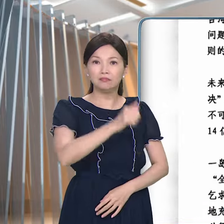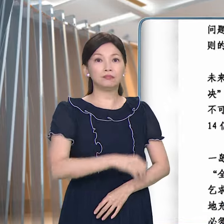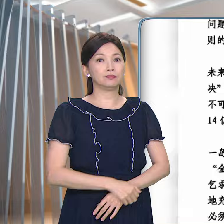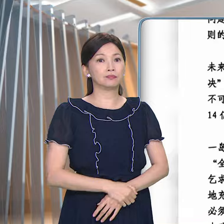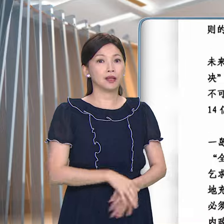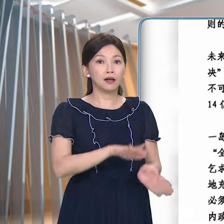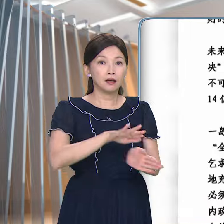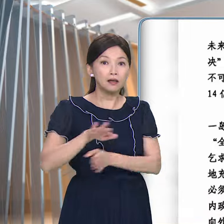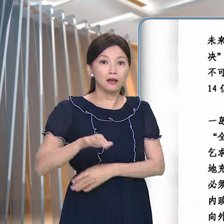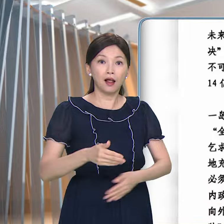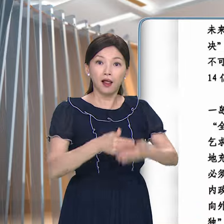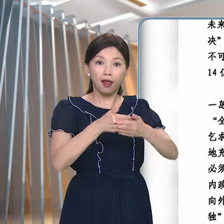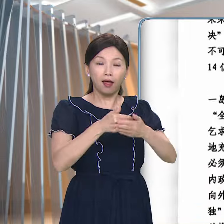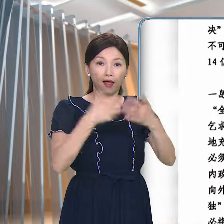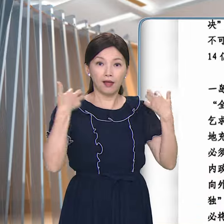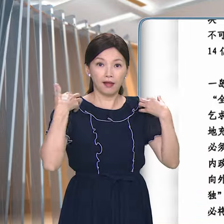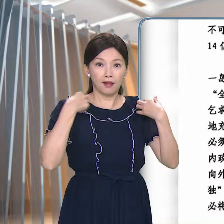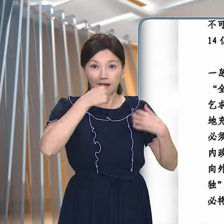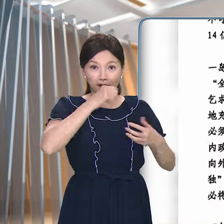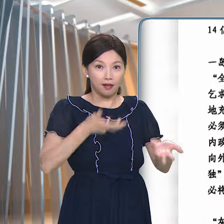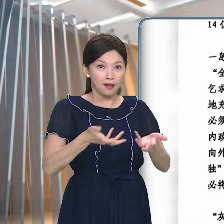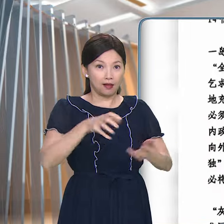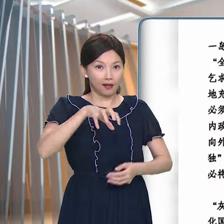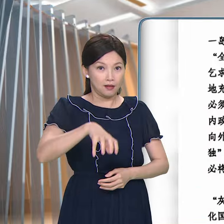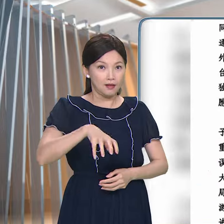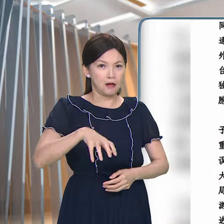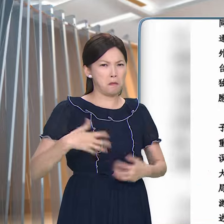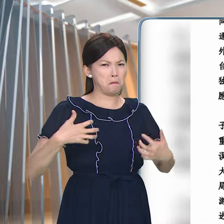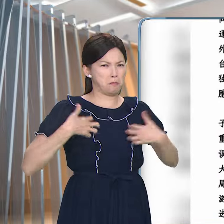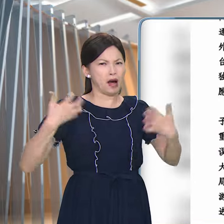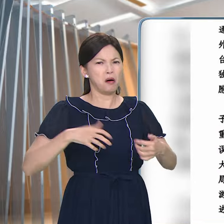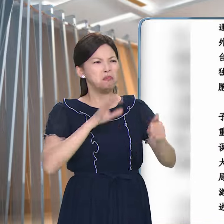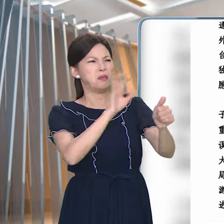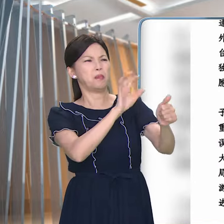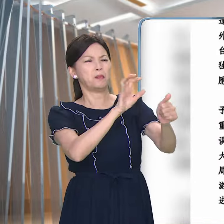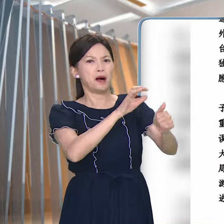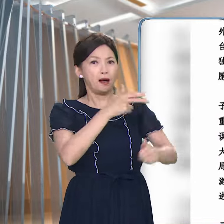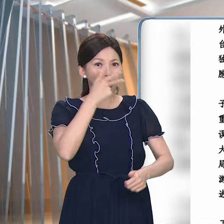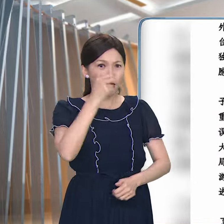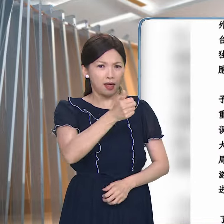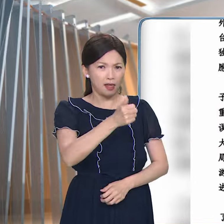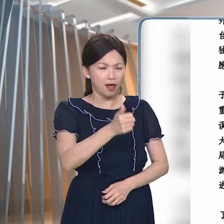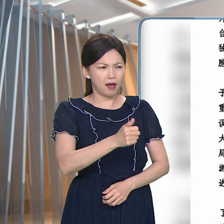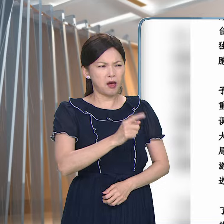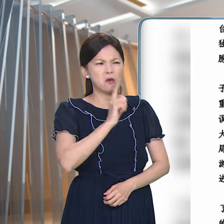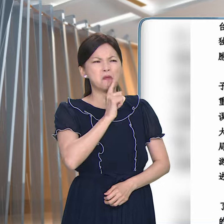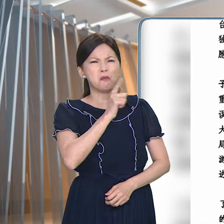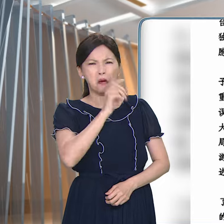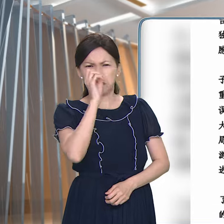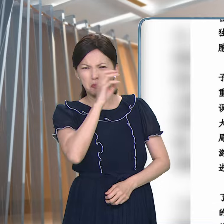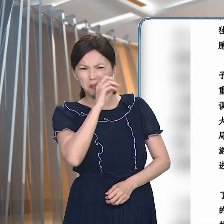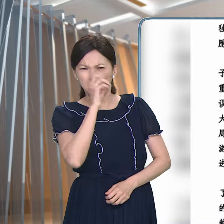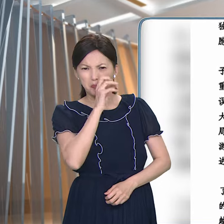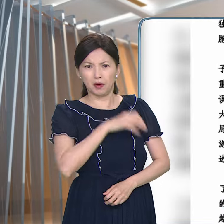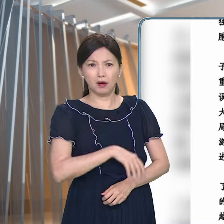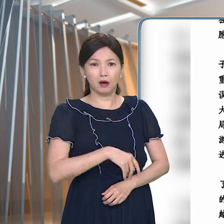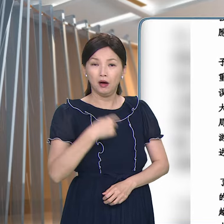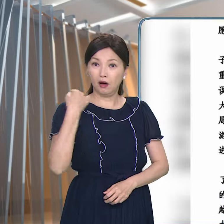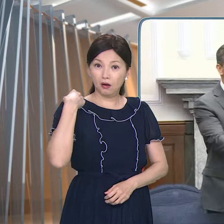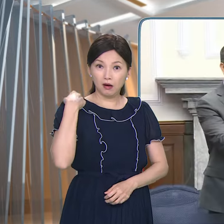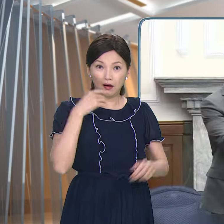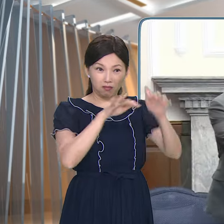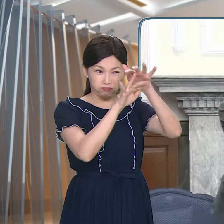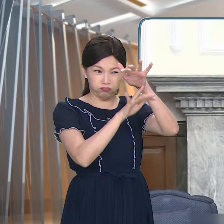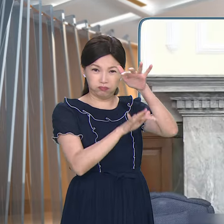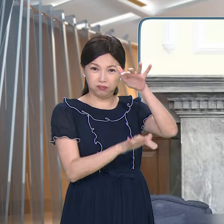价。不过，中国国台办连两日重批赖清德的就职演说，昨